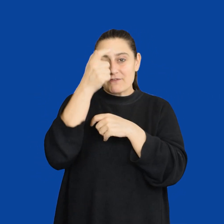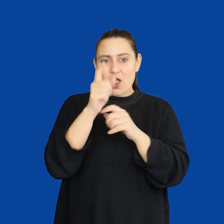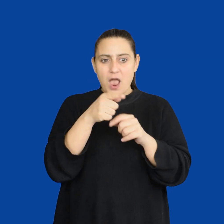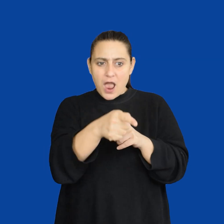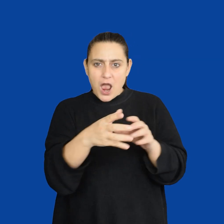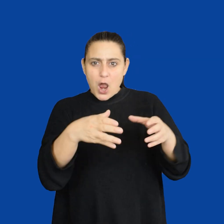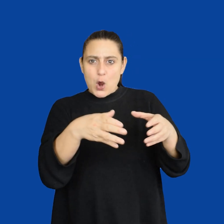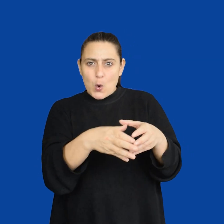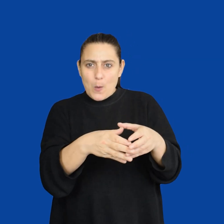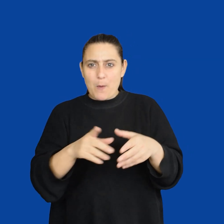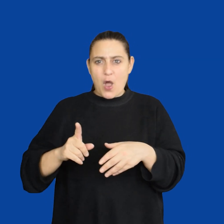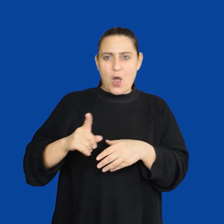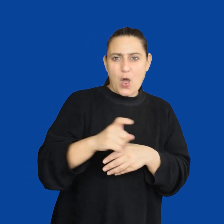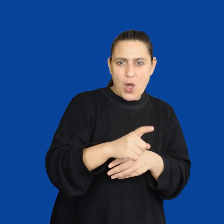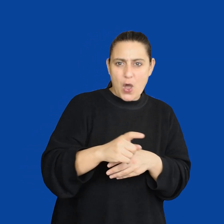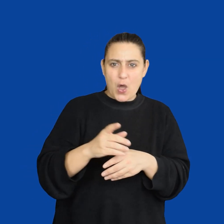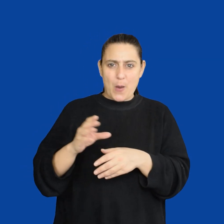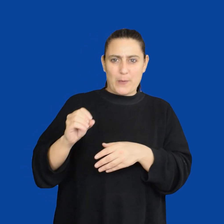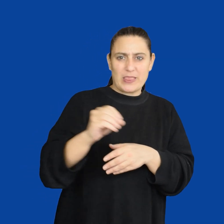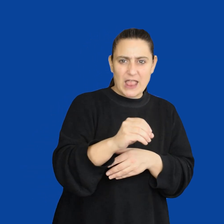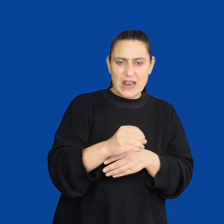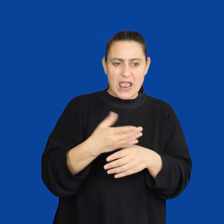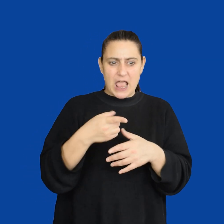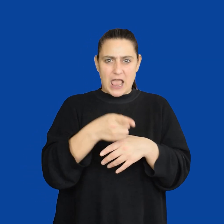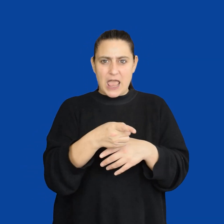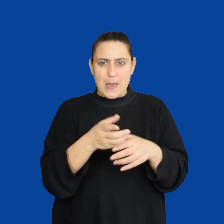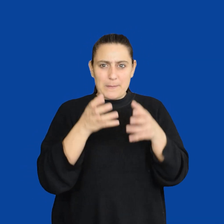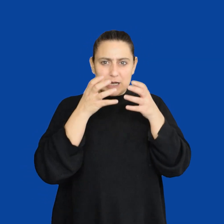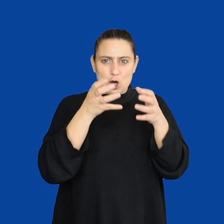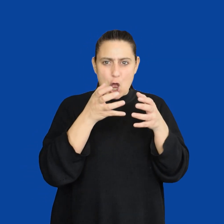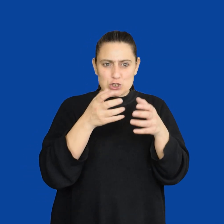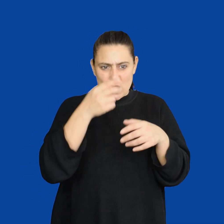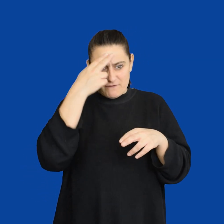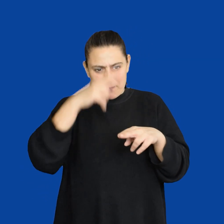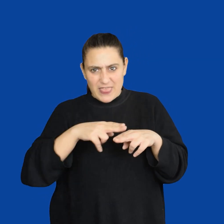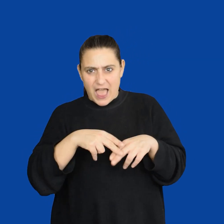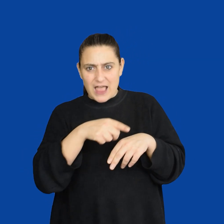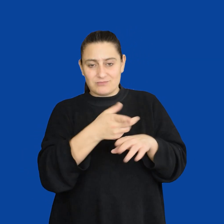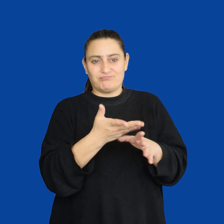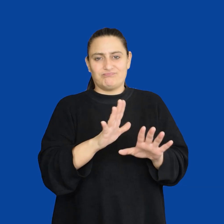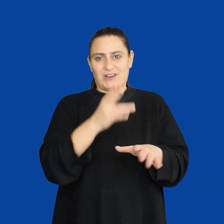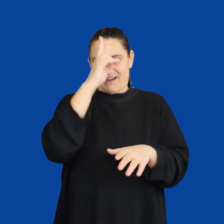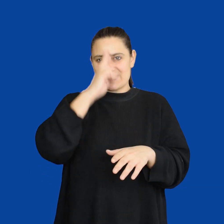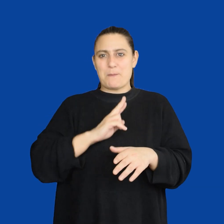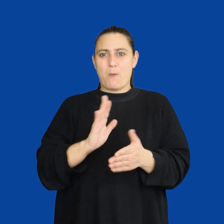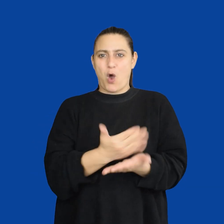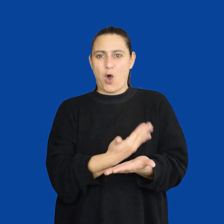como bacilos tuberculosos que amenazaban un organismo saludable refleja el higienismo racial que fue